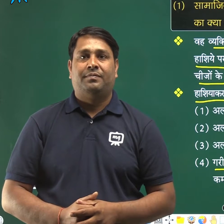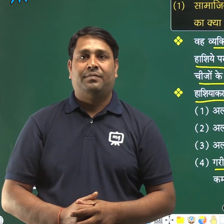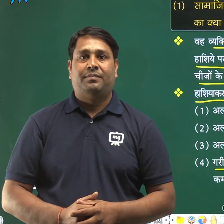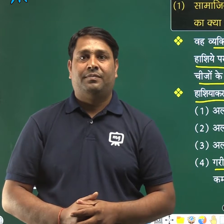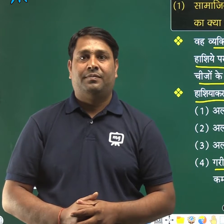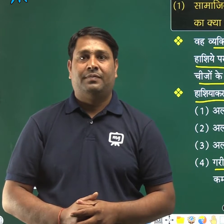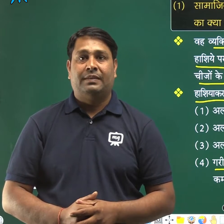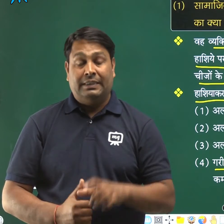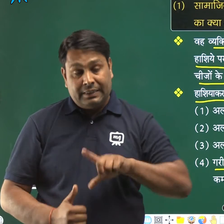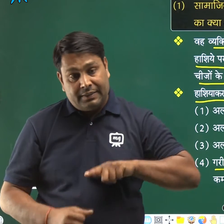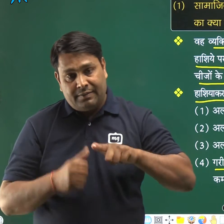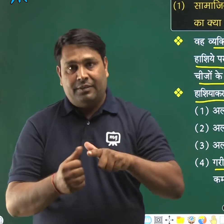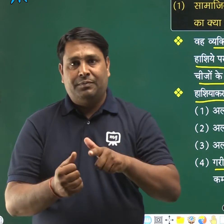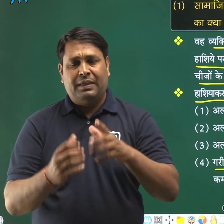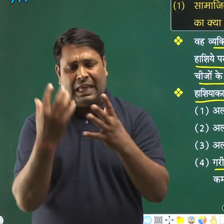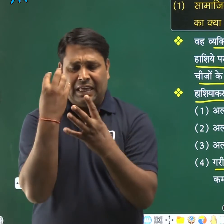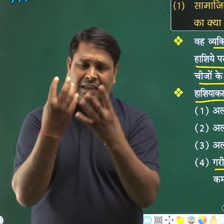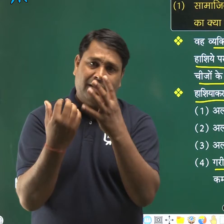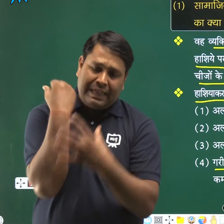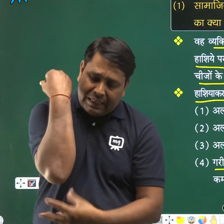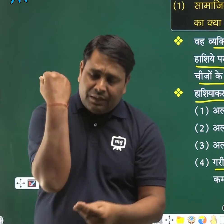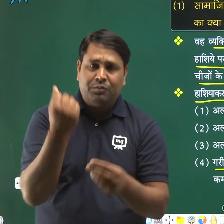हैसियत में कमज़ोर होना